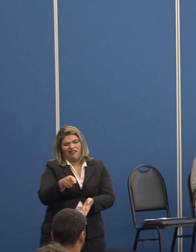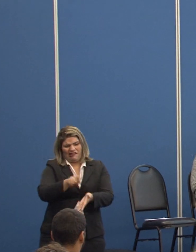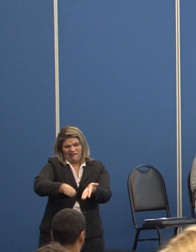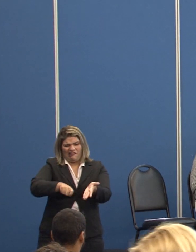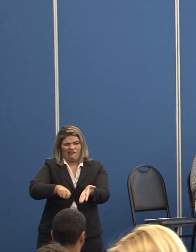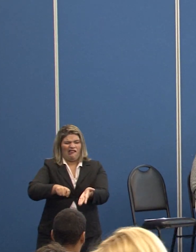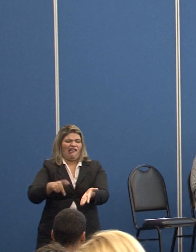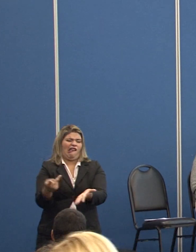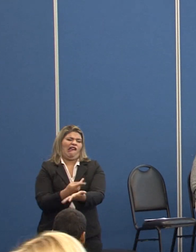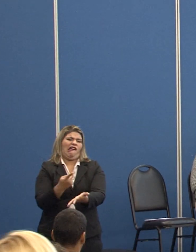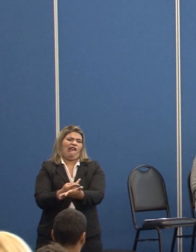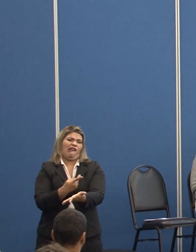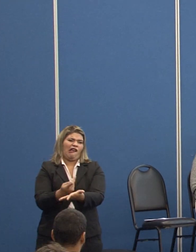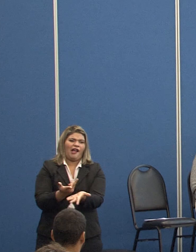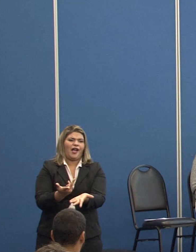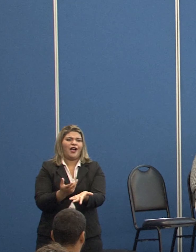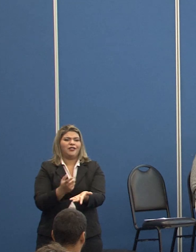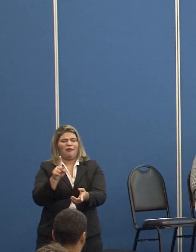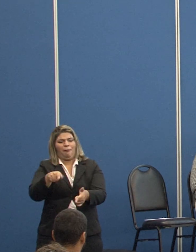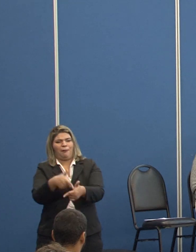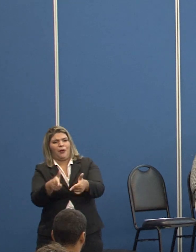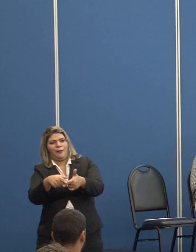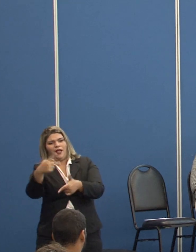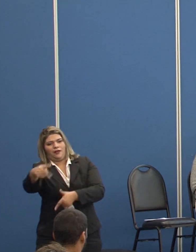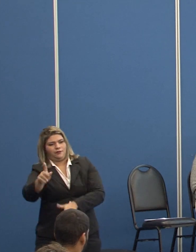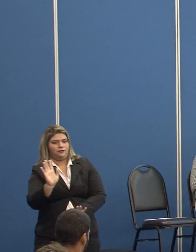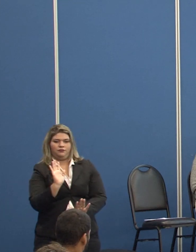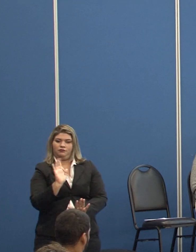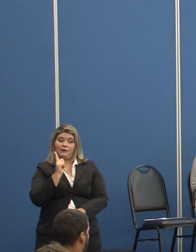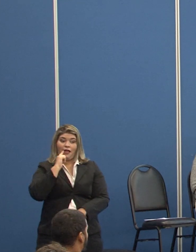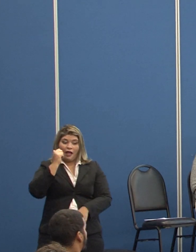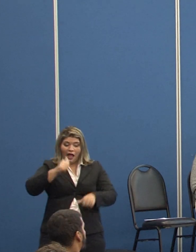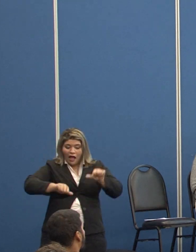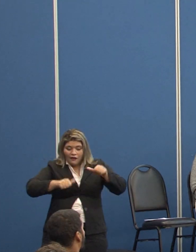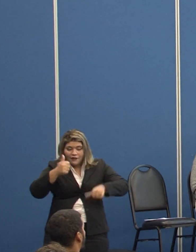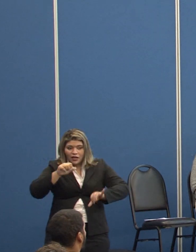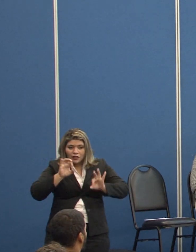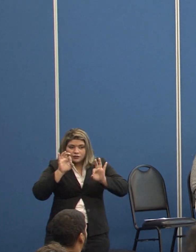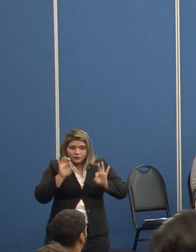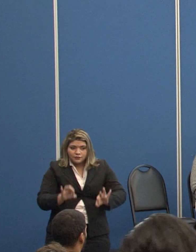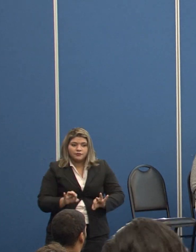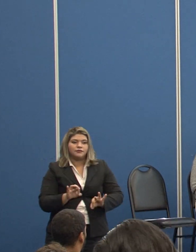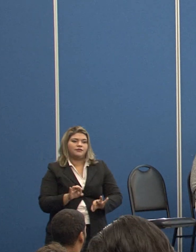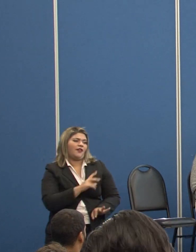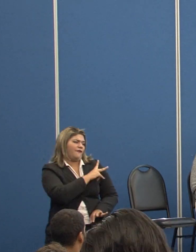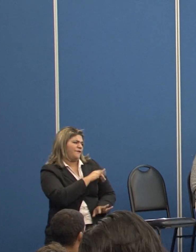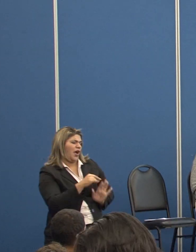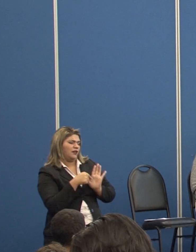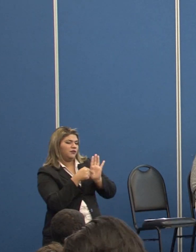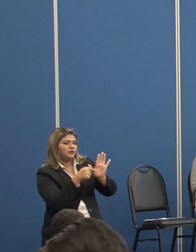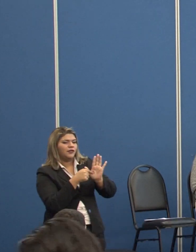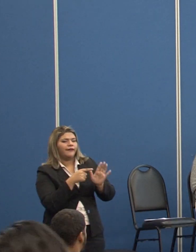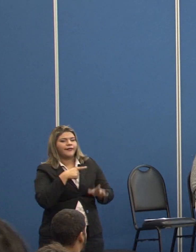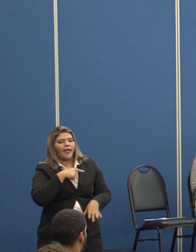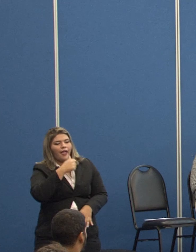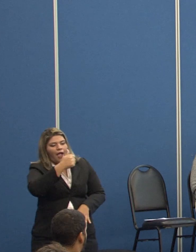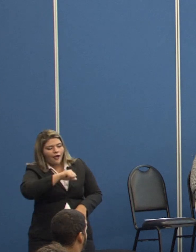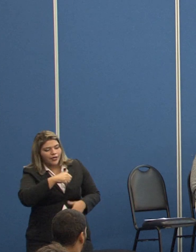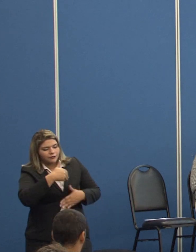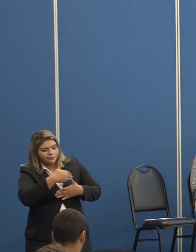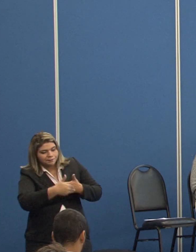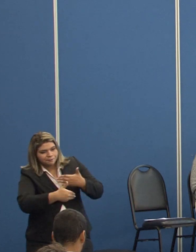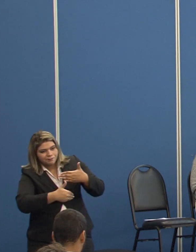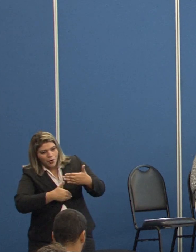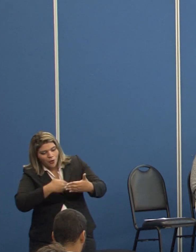e achar que esse texto é um texto problemático. Avaliar, como a Patrícia vai mostrar, tem desde um processo